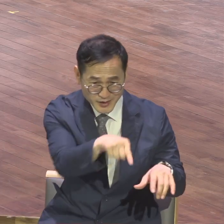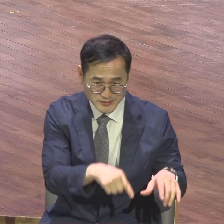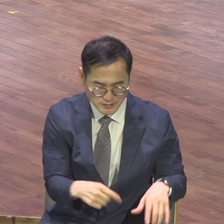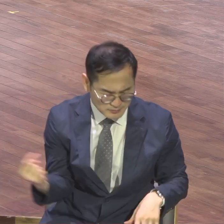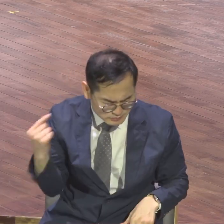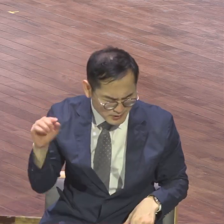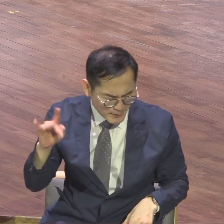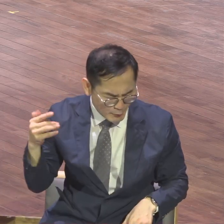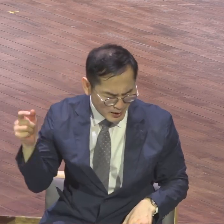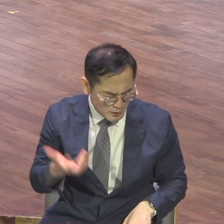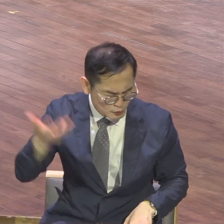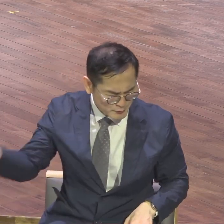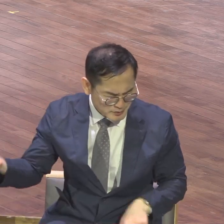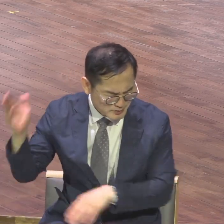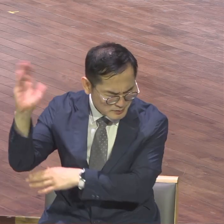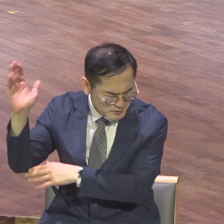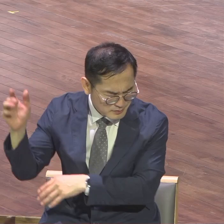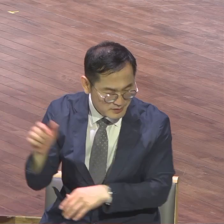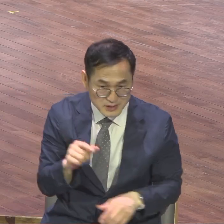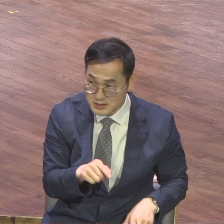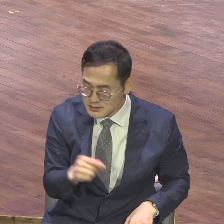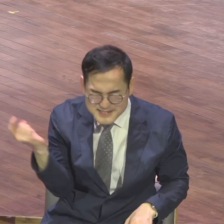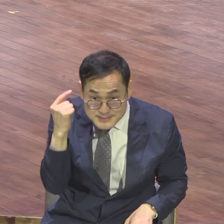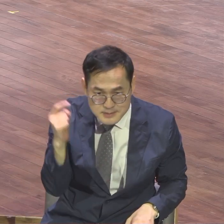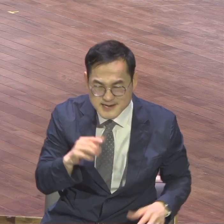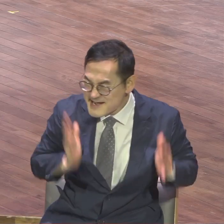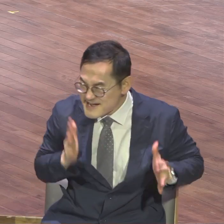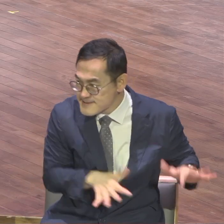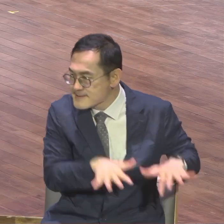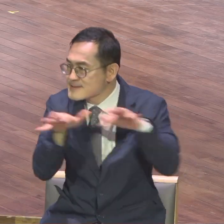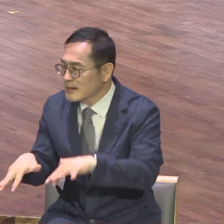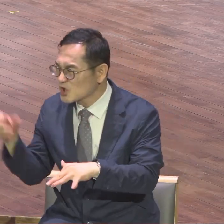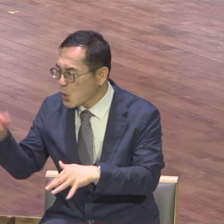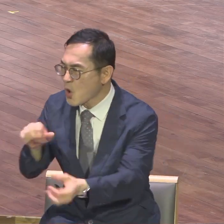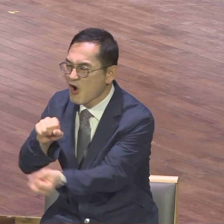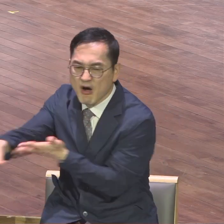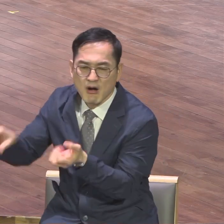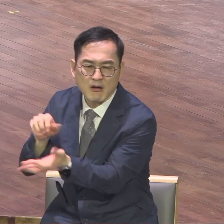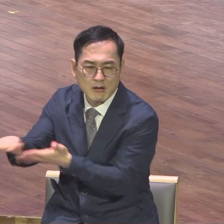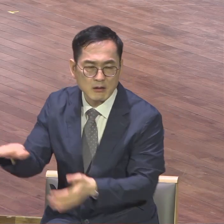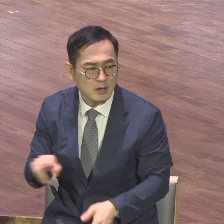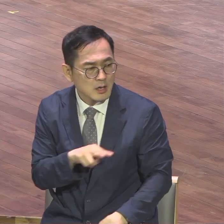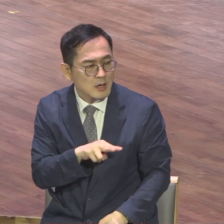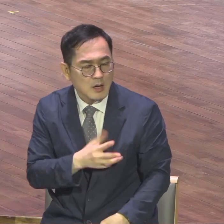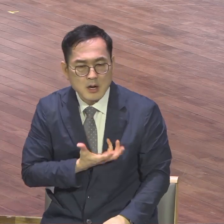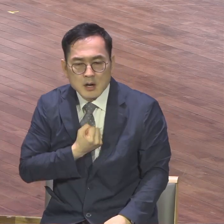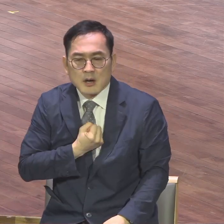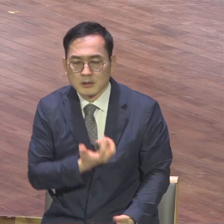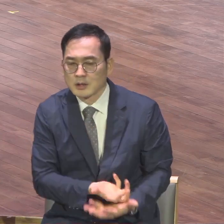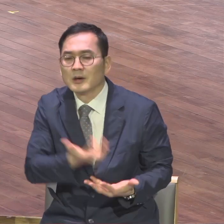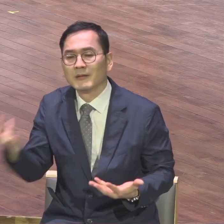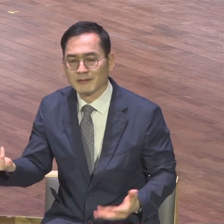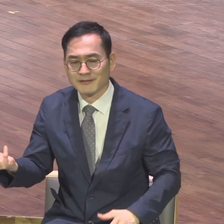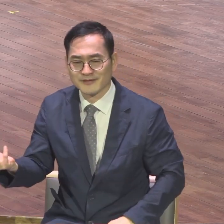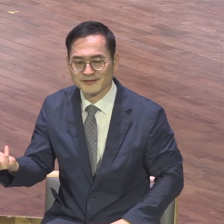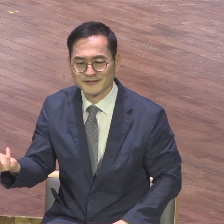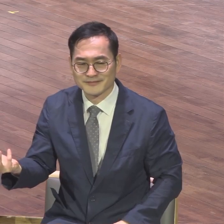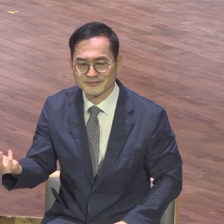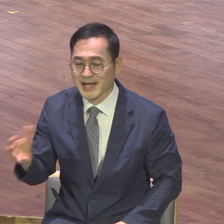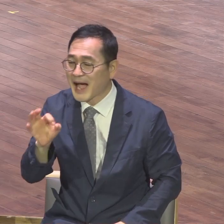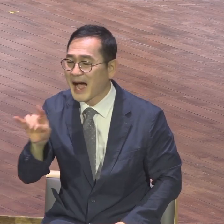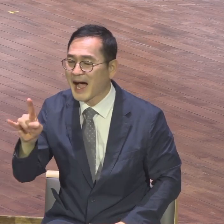거기서 무리를 움직여 막 소동을 일으켰습니다. 그래서 바울이 이제 또 어디로 가냐? 또 도망가는 게 아덴입니다.